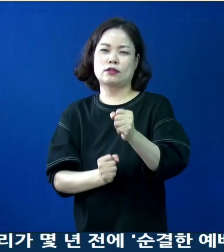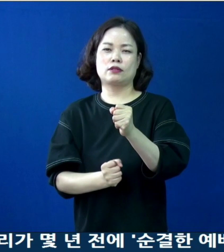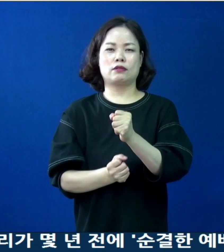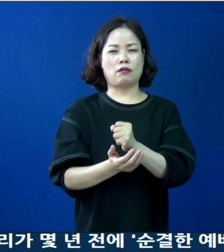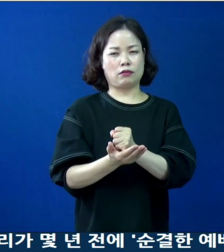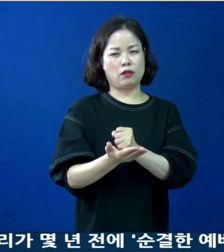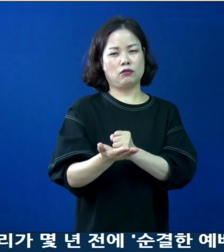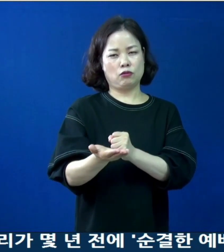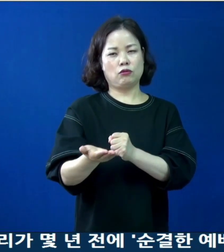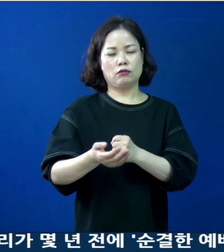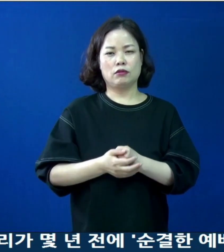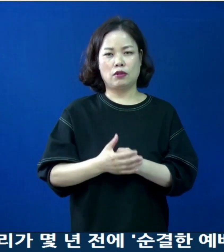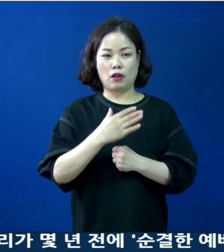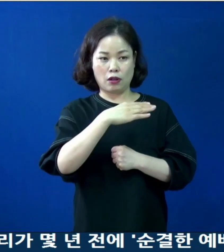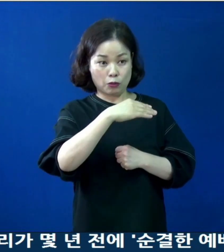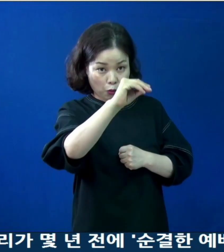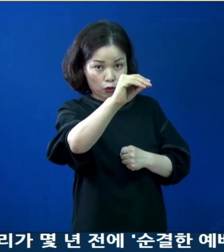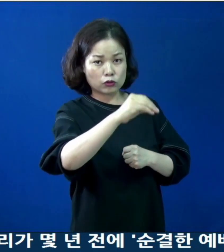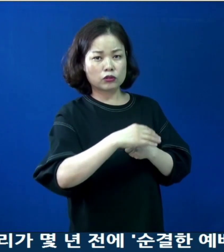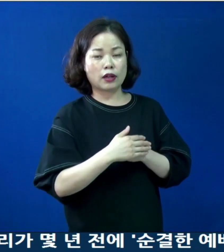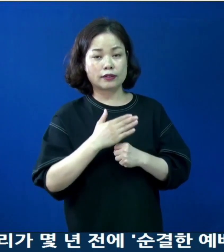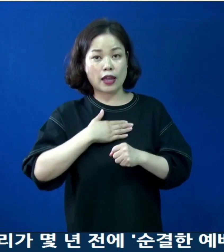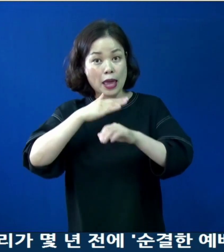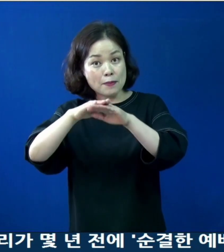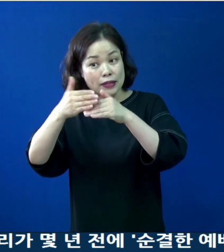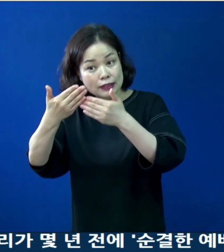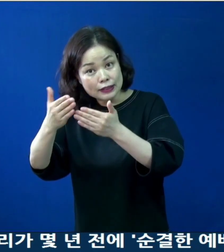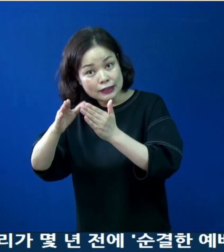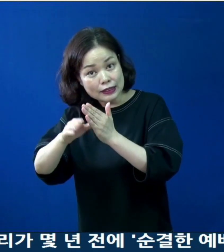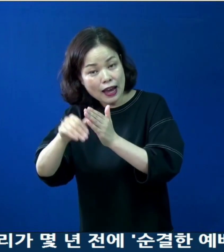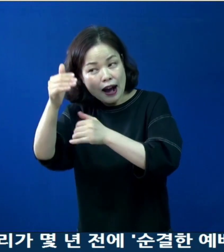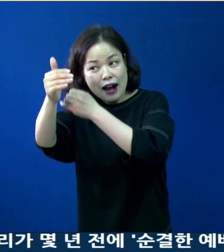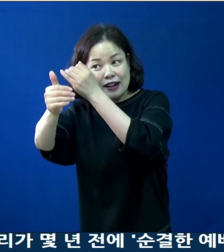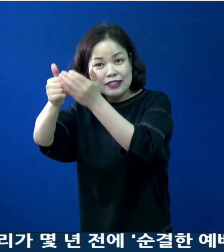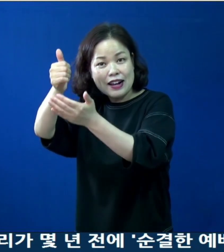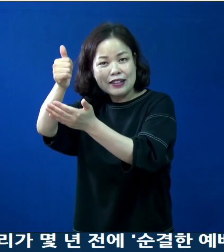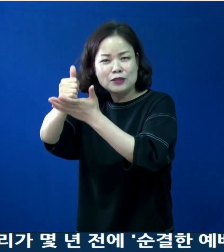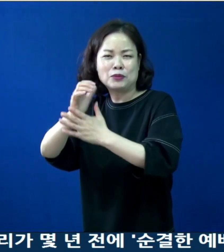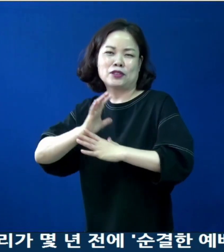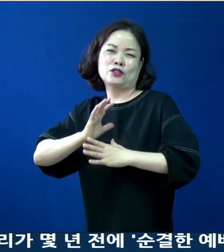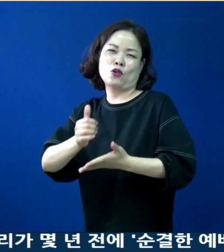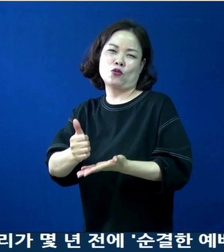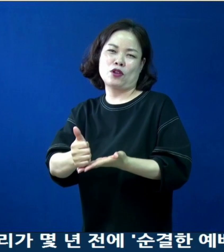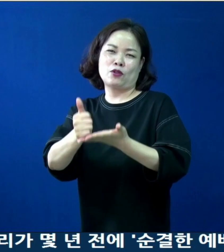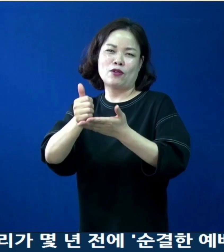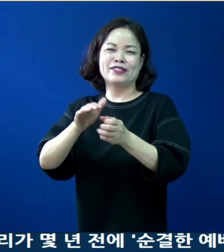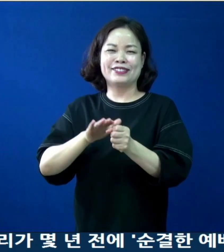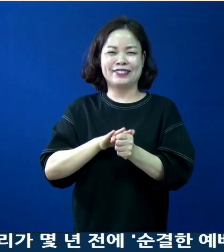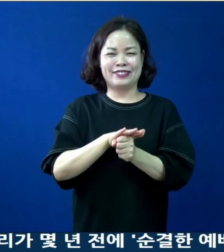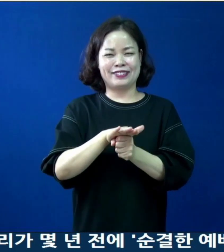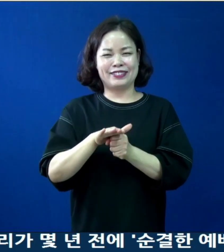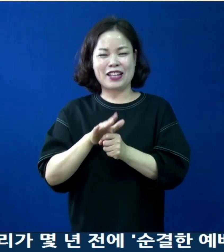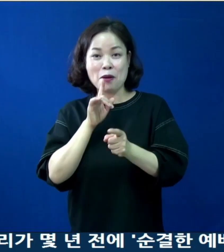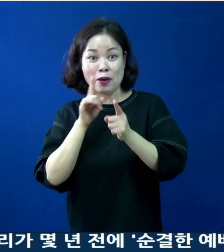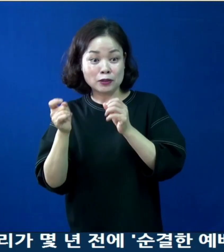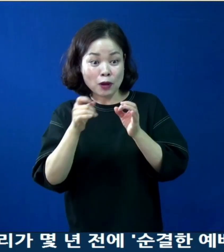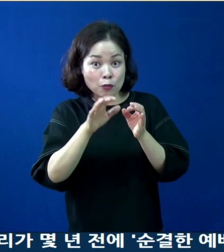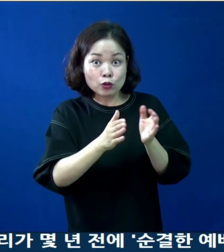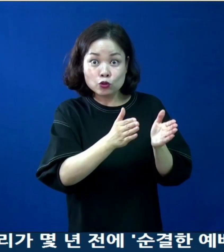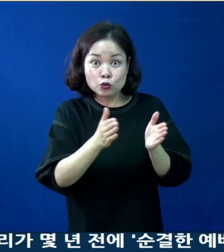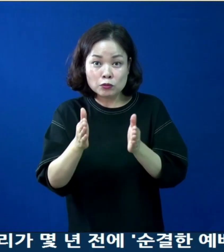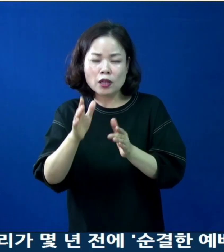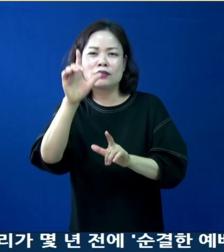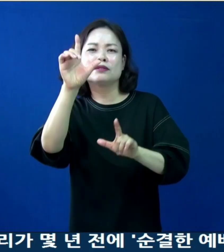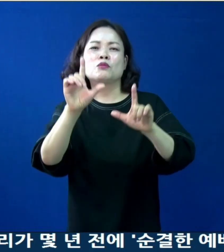되는 사람입니다. 내가 예배드릴 때 정말 하나님을 경외하고 하나님을 사랑하고 말씀 앞에 준비되어 있는